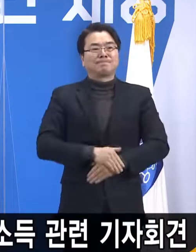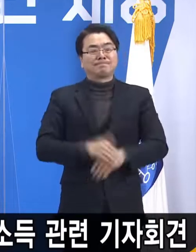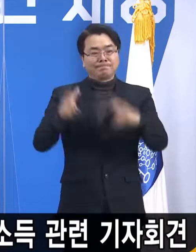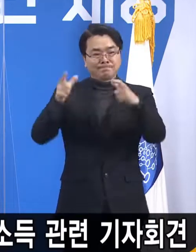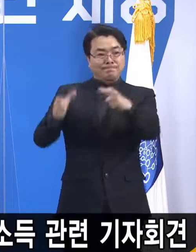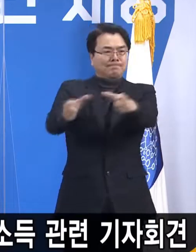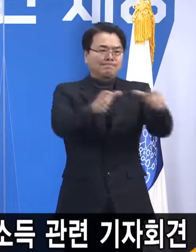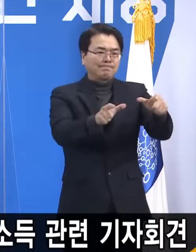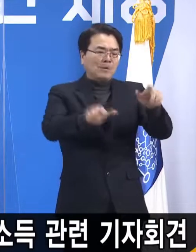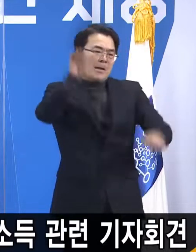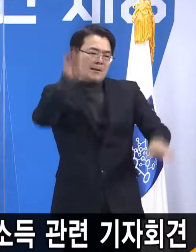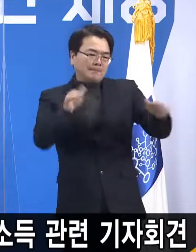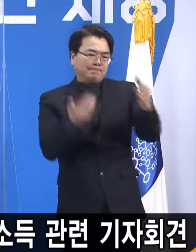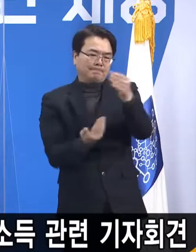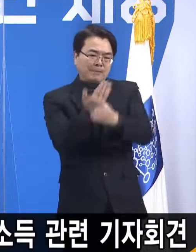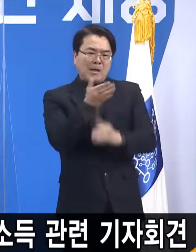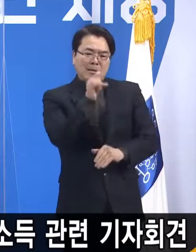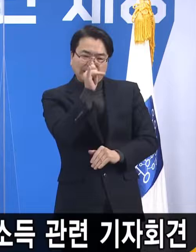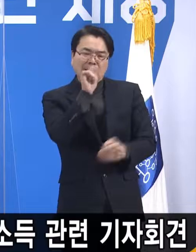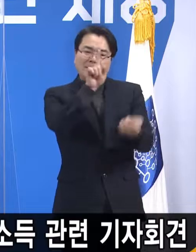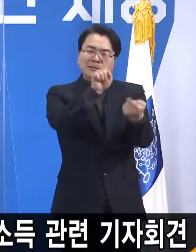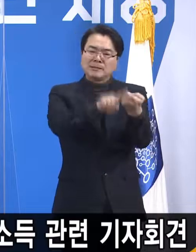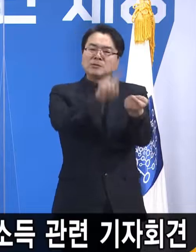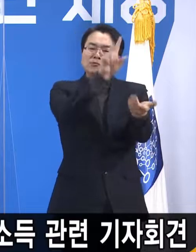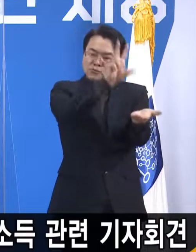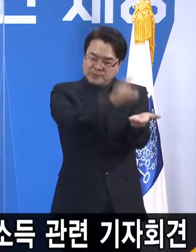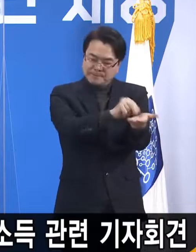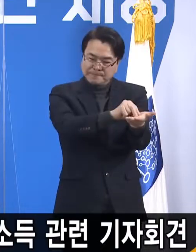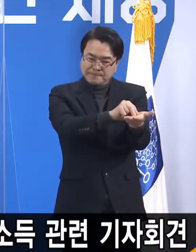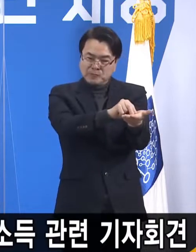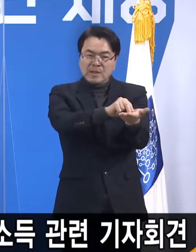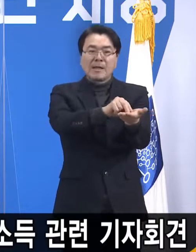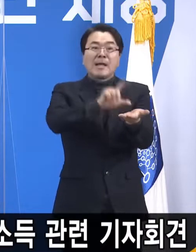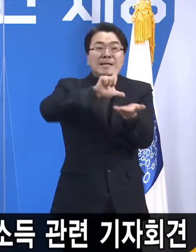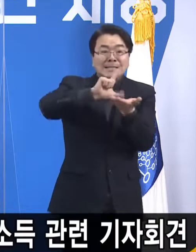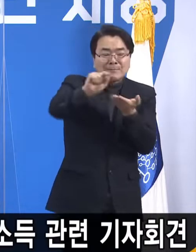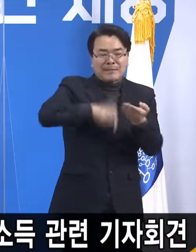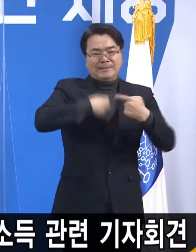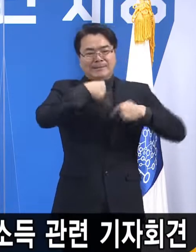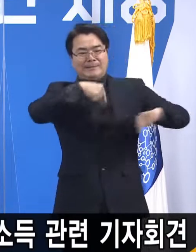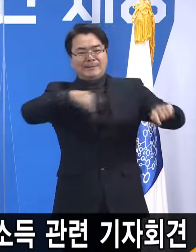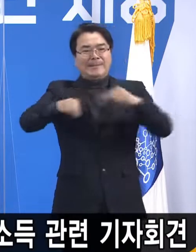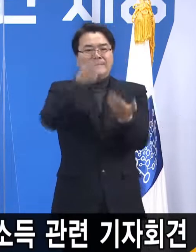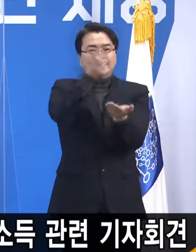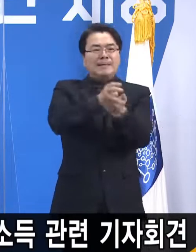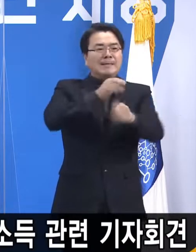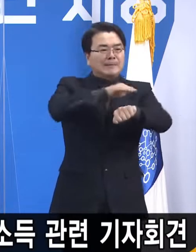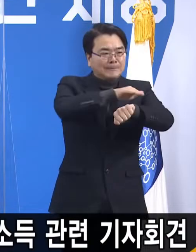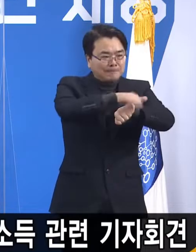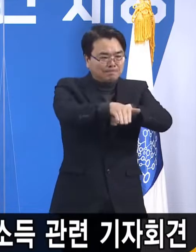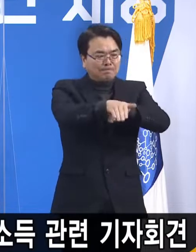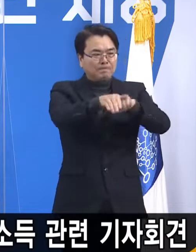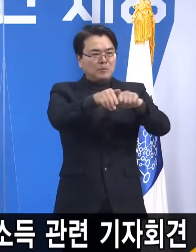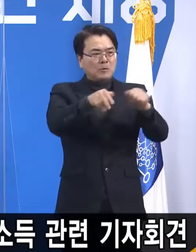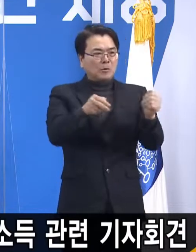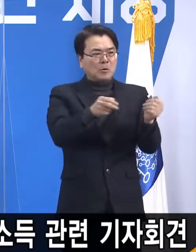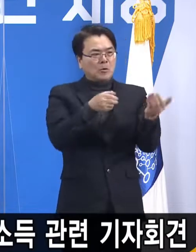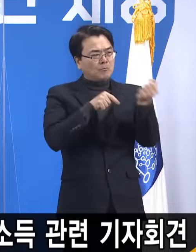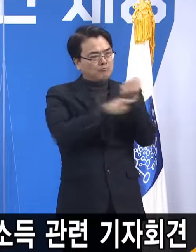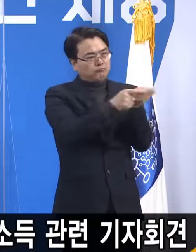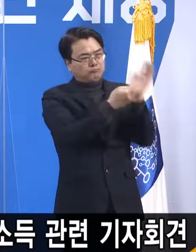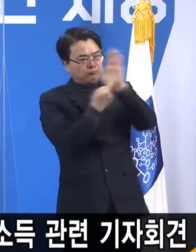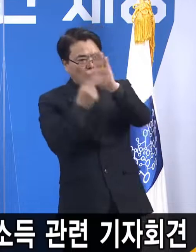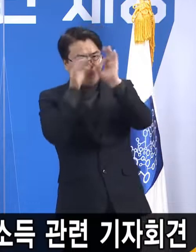지역 간 차등이 발생할 수 있다는 지적은 지방자치제도의 근본 취지에 비추어서 수용하기가